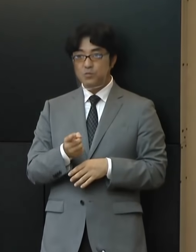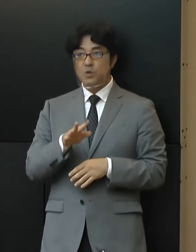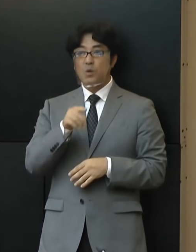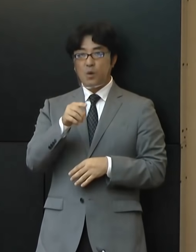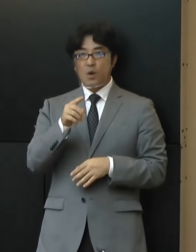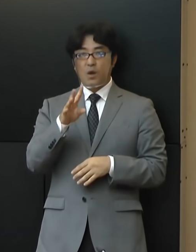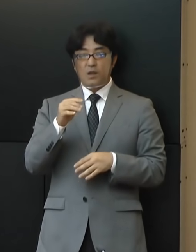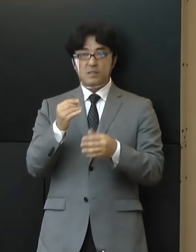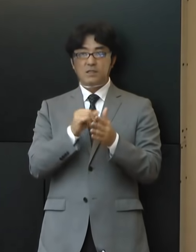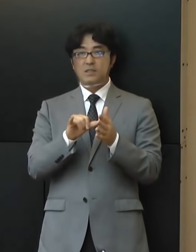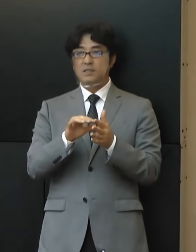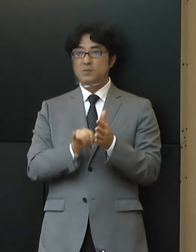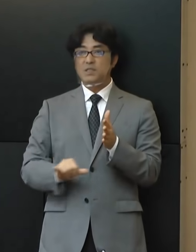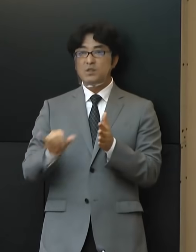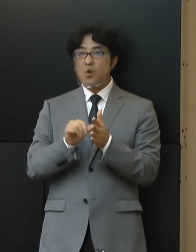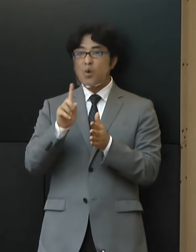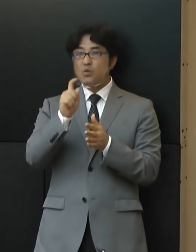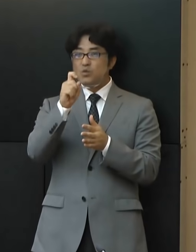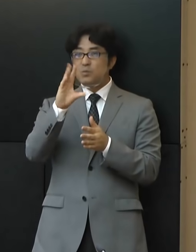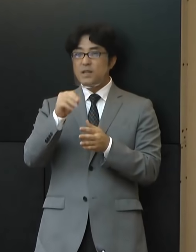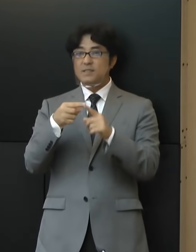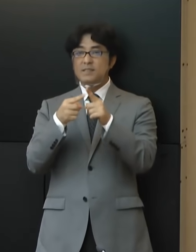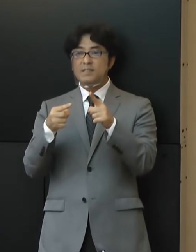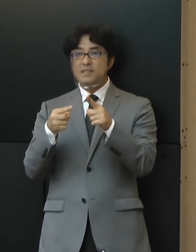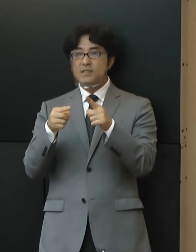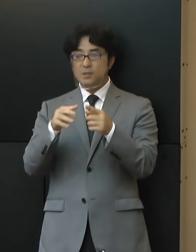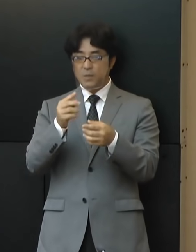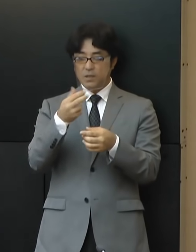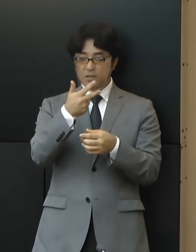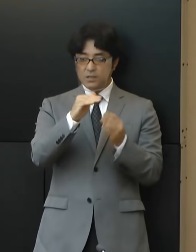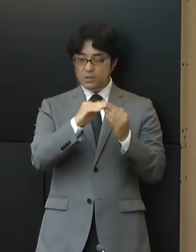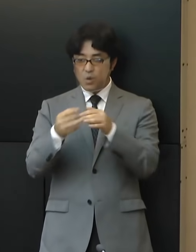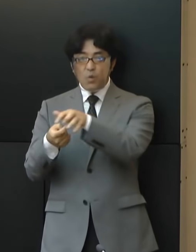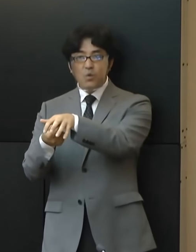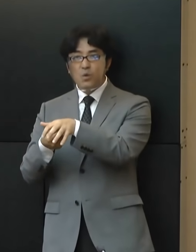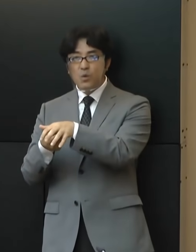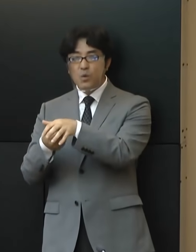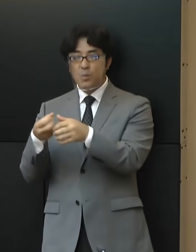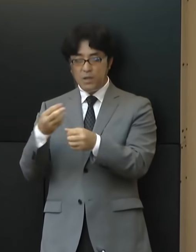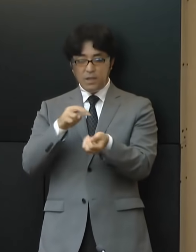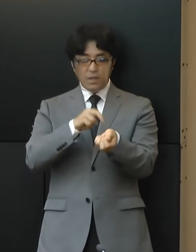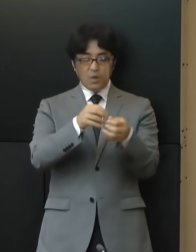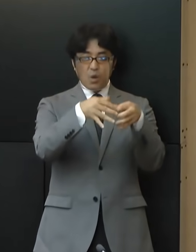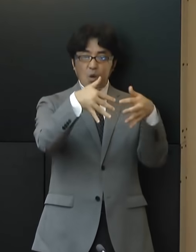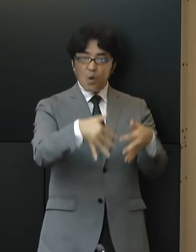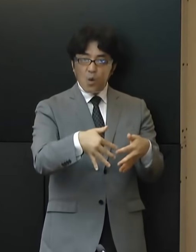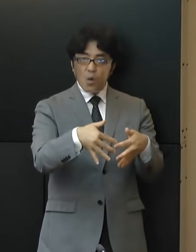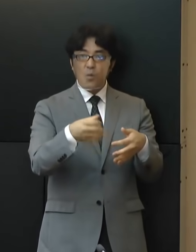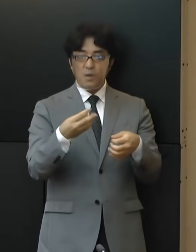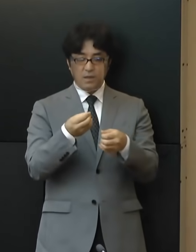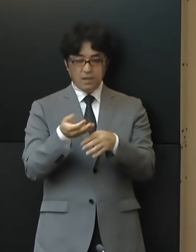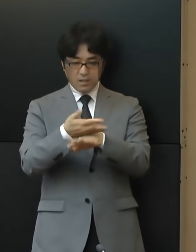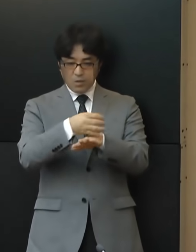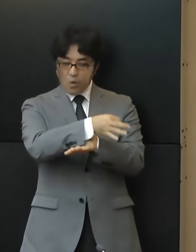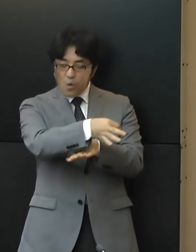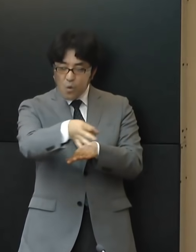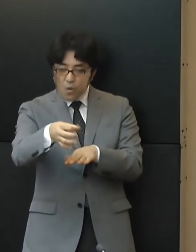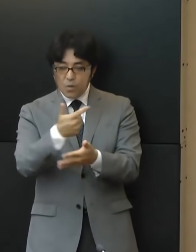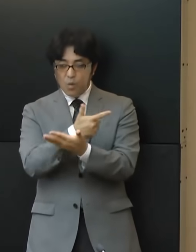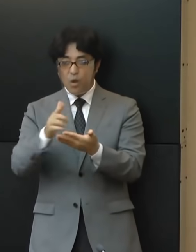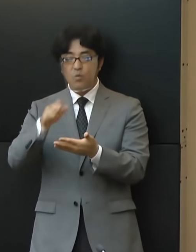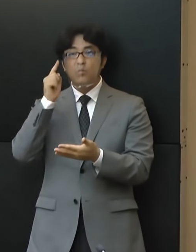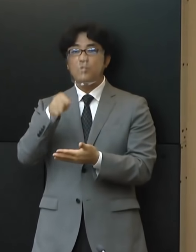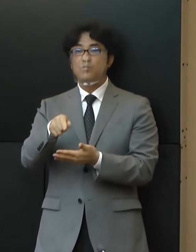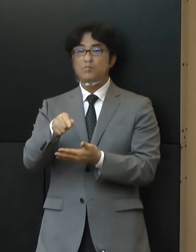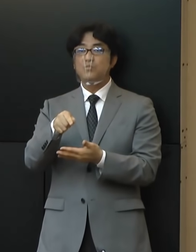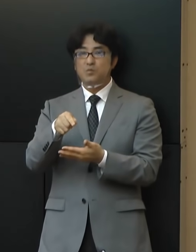10万人あたりというふうにしているのは、場合によっては市町村単位あるいは医療圏単位、 離島などもありますので、そこは地域差